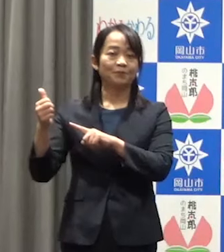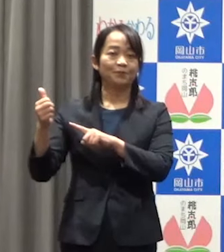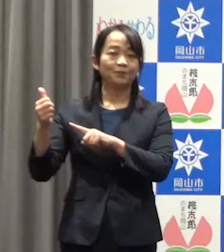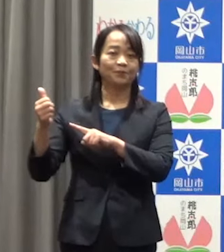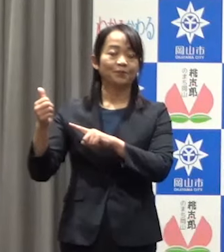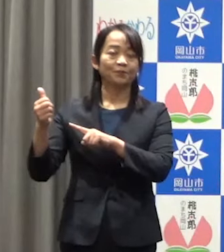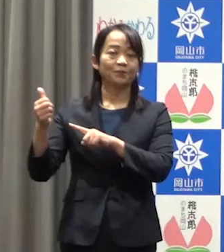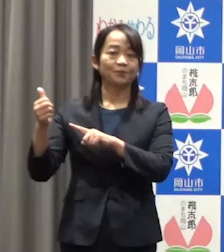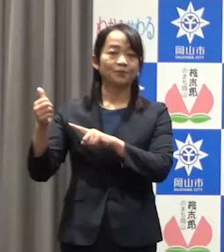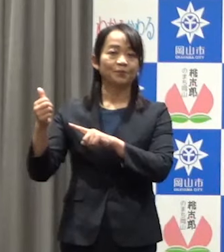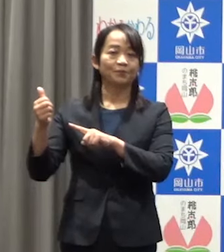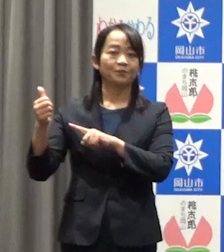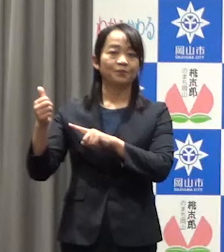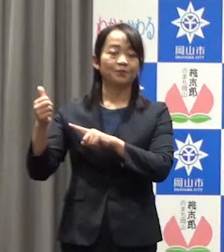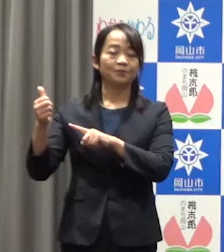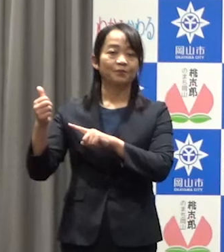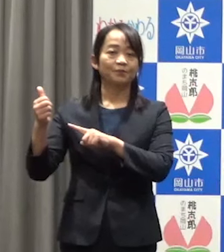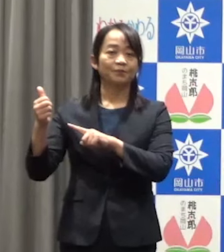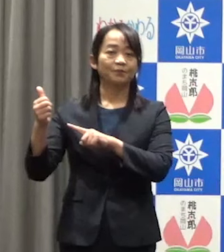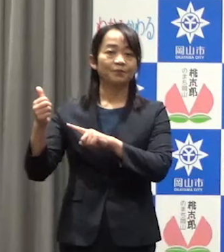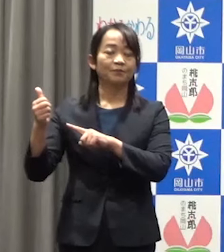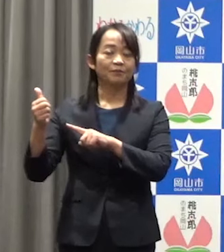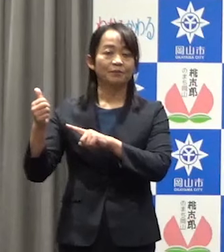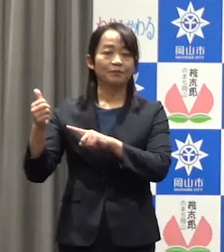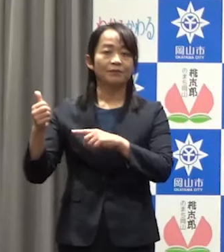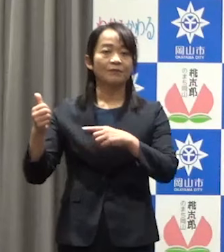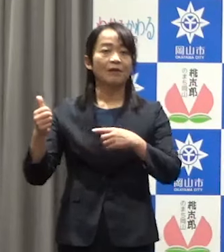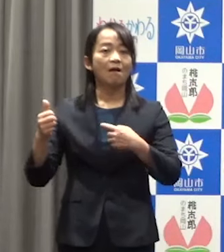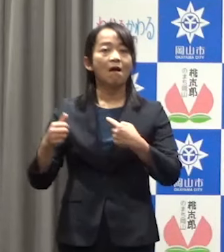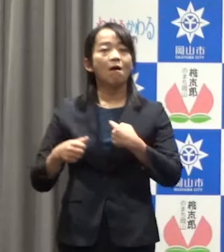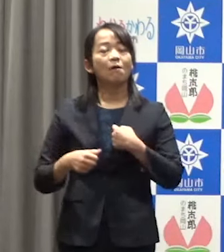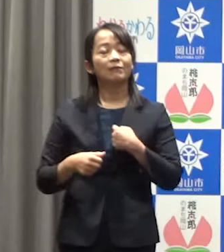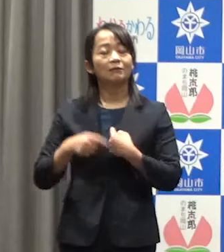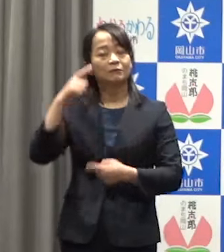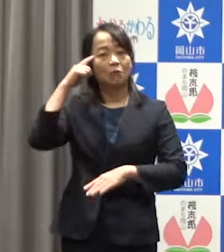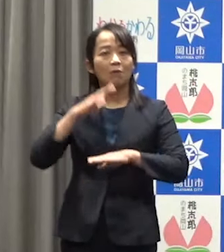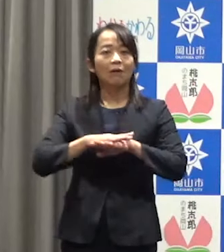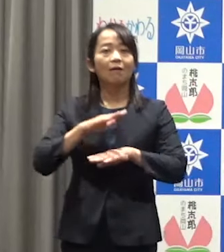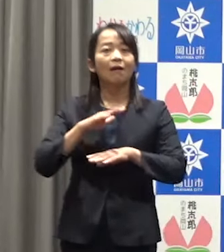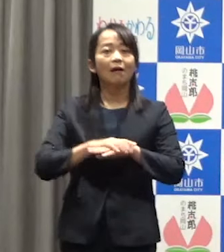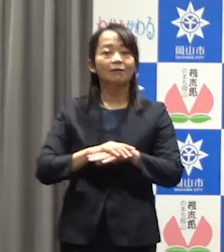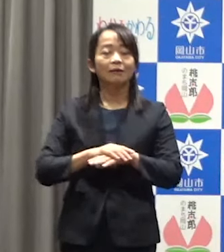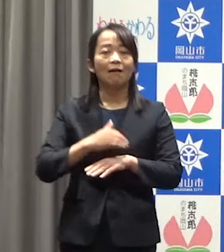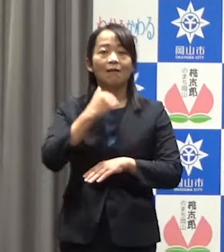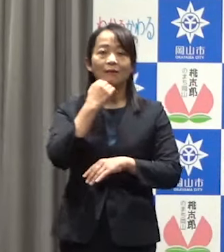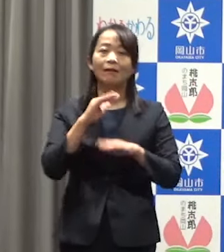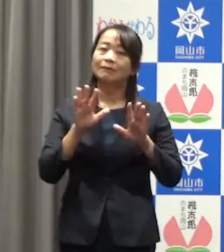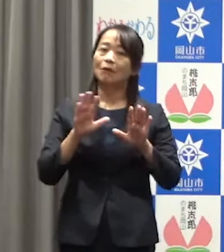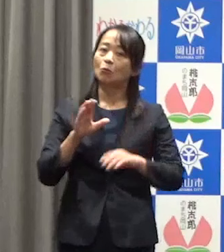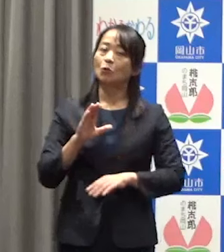待機児童っていうのはそれほど出ないんではないかというように思っています。